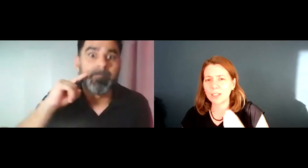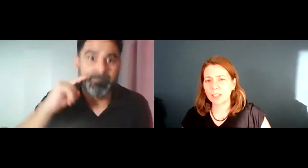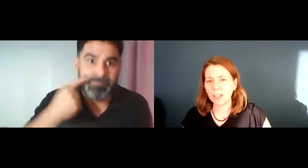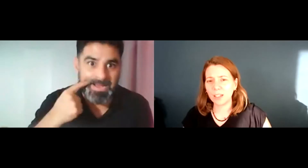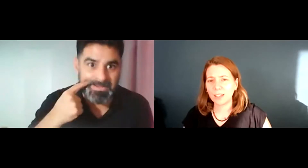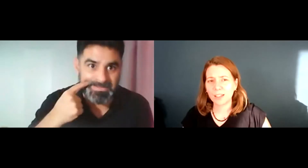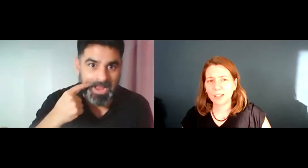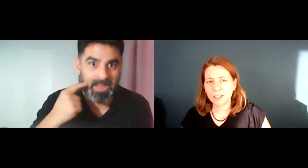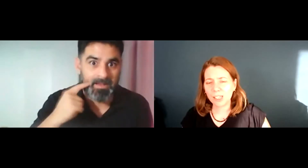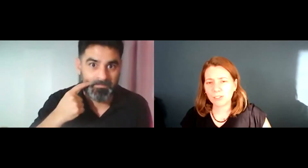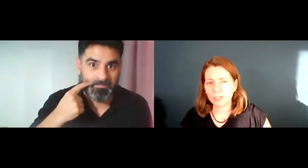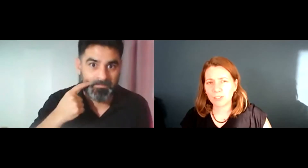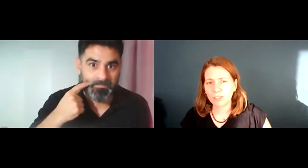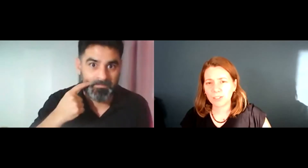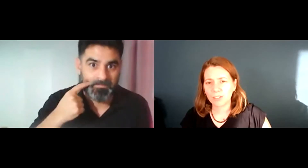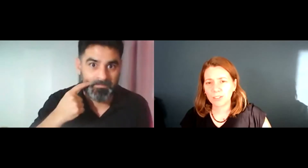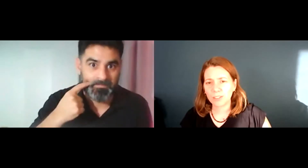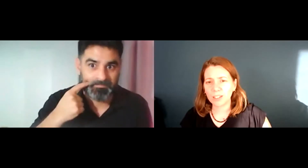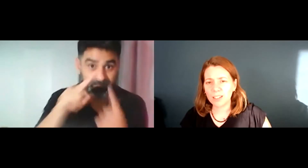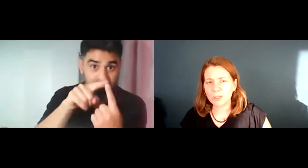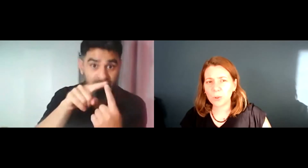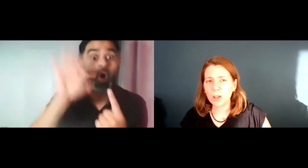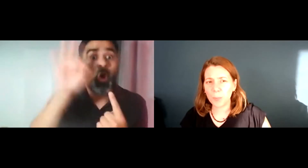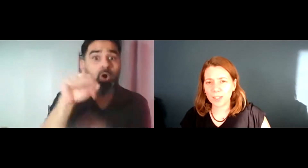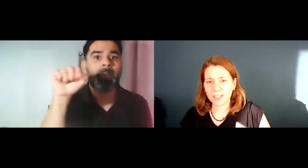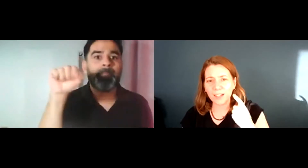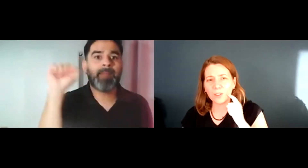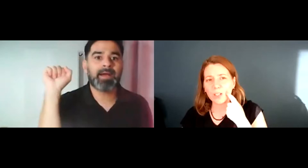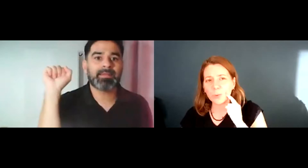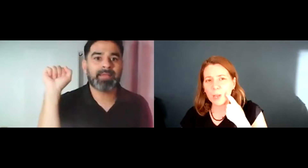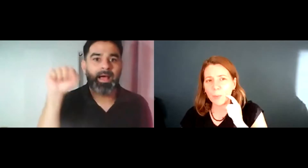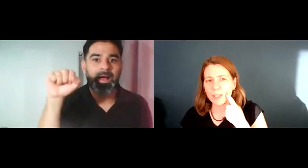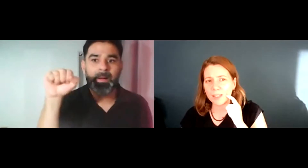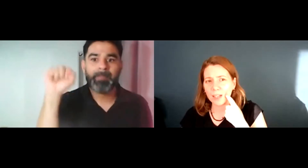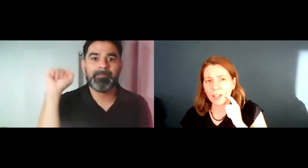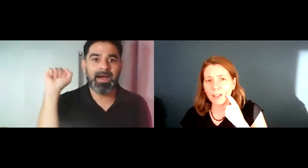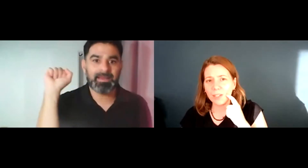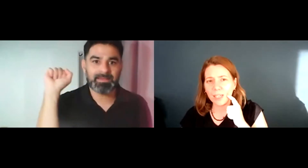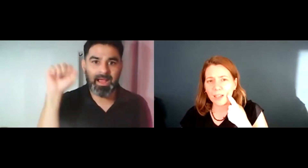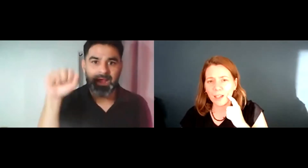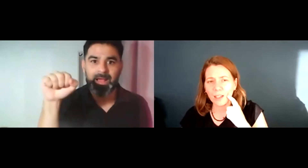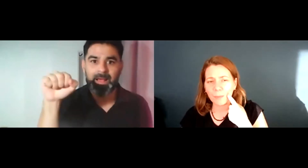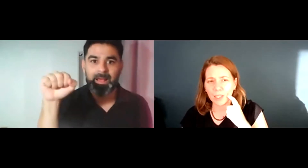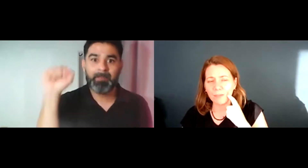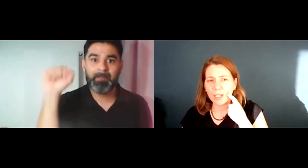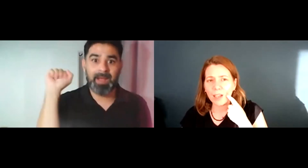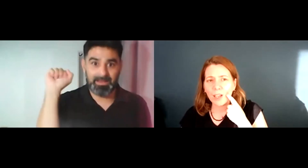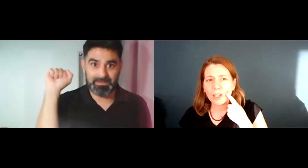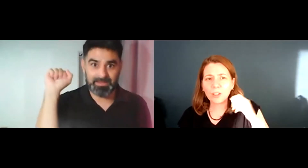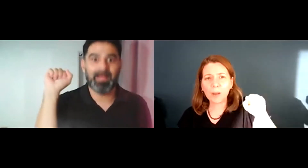ser? ¿Sí o no? ¿Tenés hoyuelos? ¿Puede ser? Entonces una puede ser Elvira, María Elvira, y otra puede